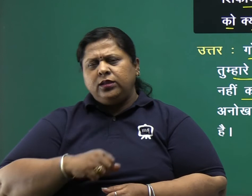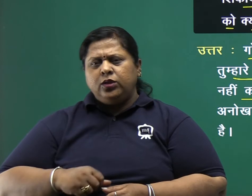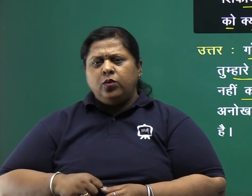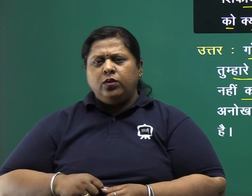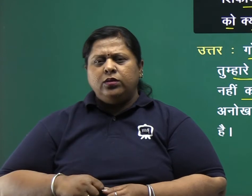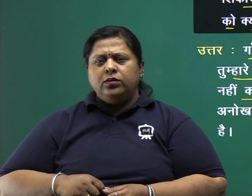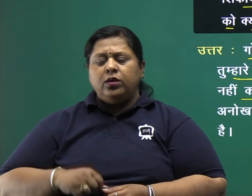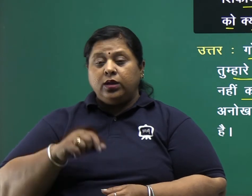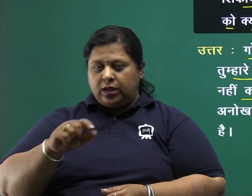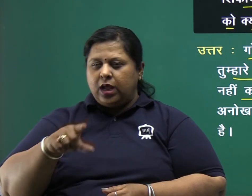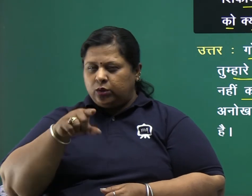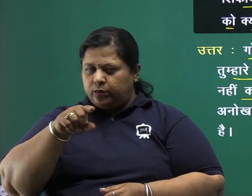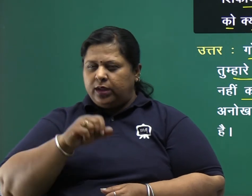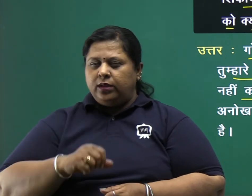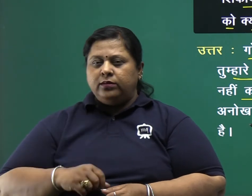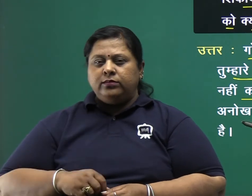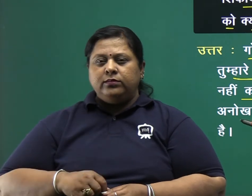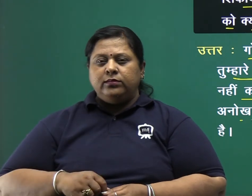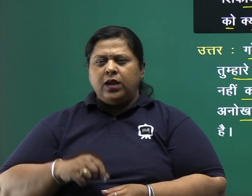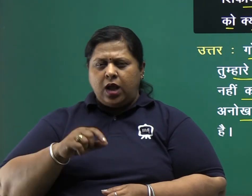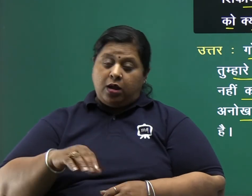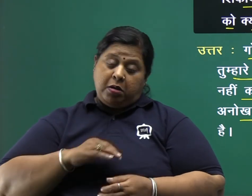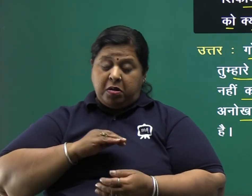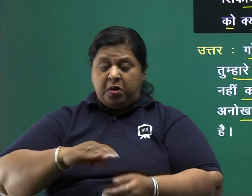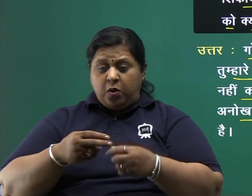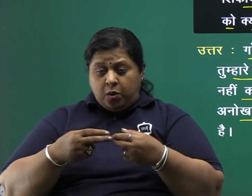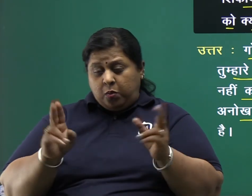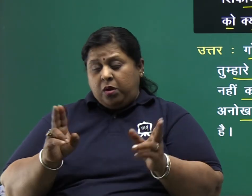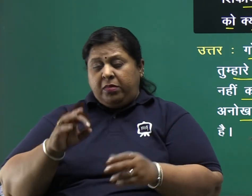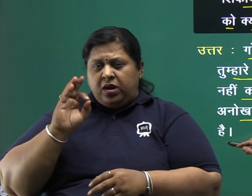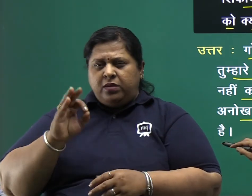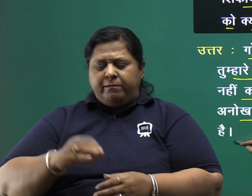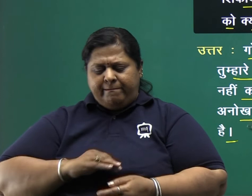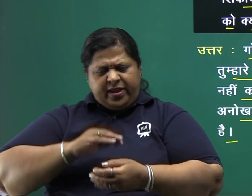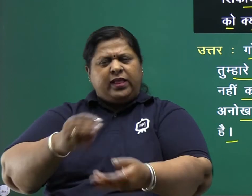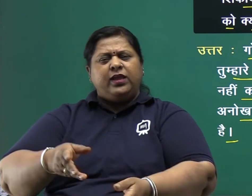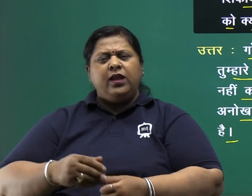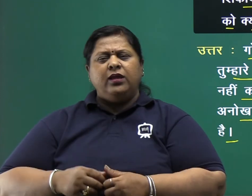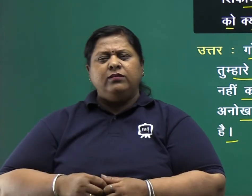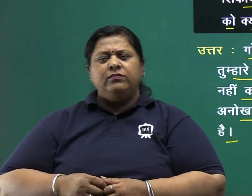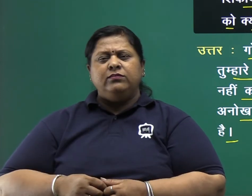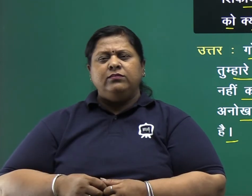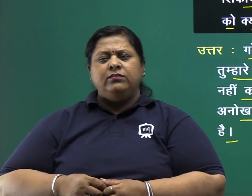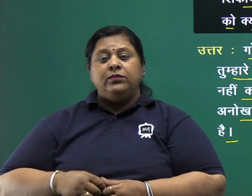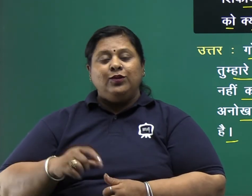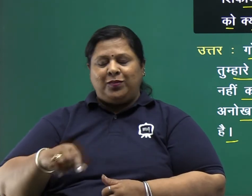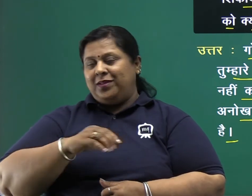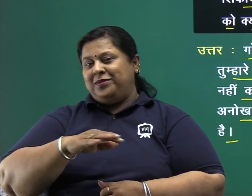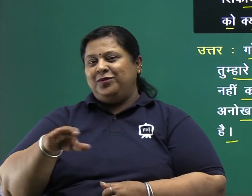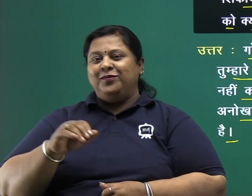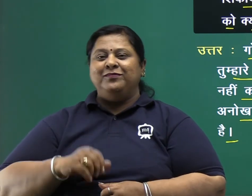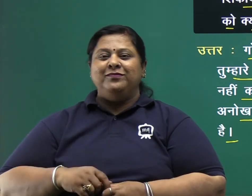हो? क्या तुमने अनोखा बेटा पैदा किया है? तो प्यारे